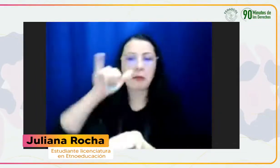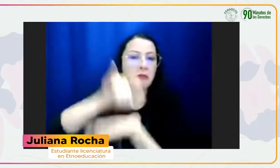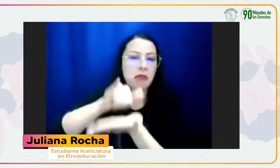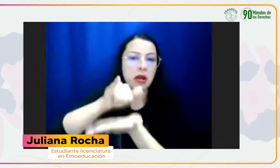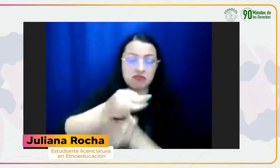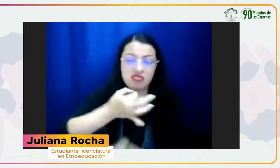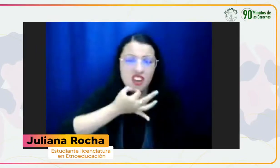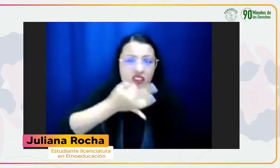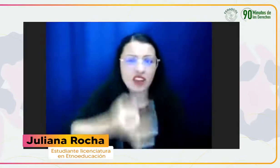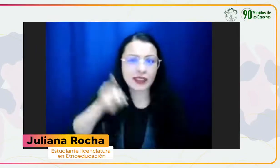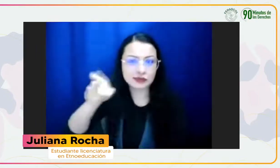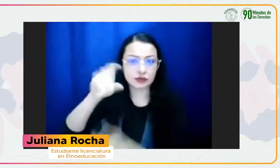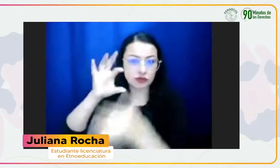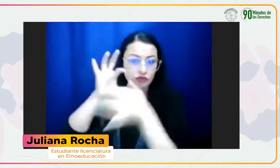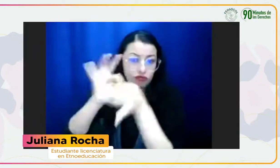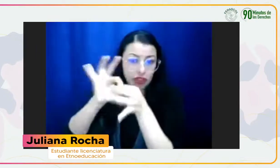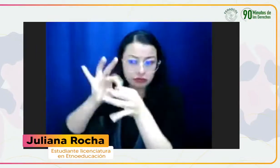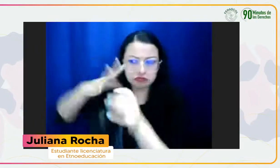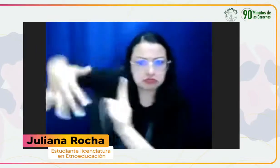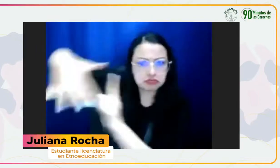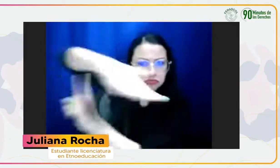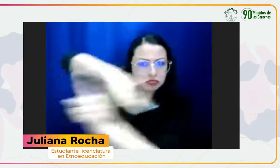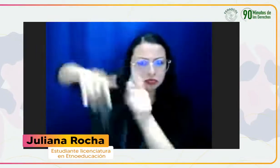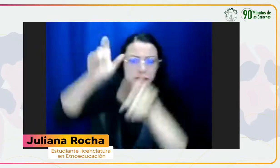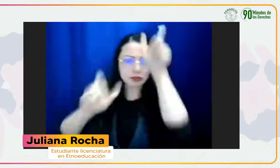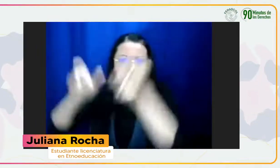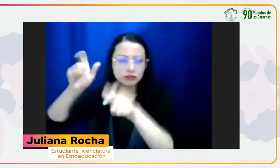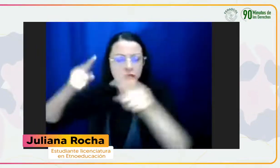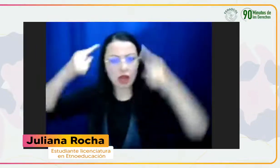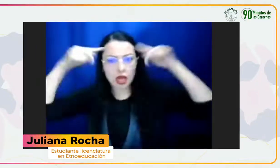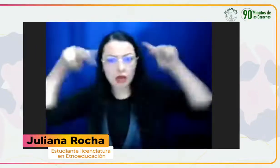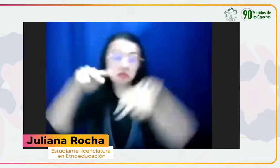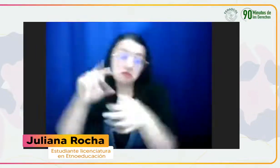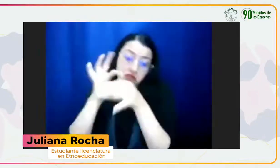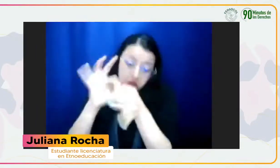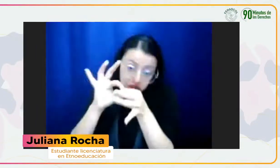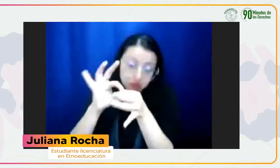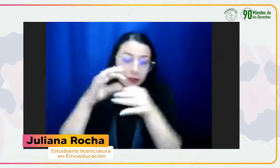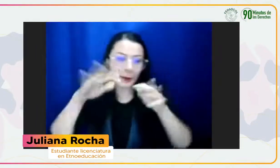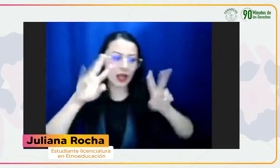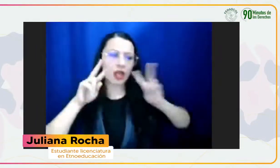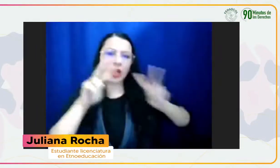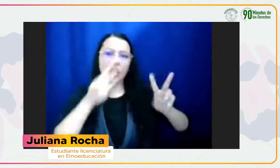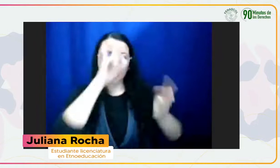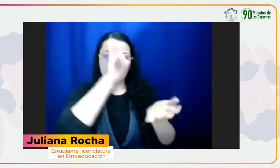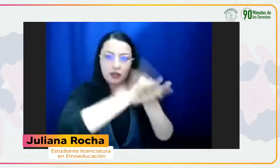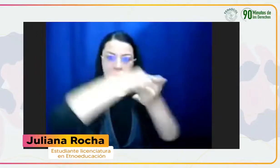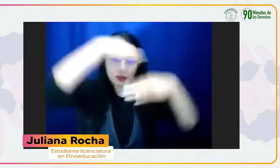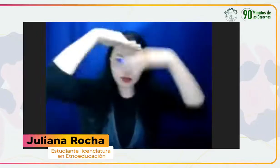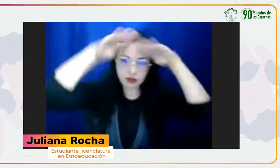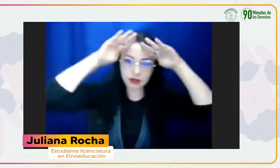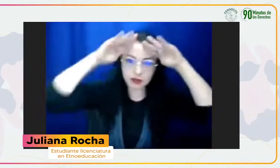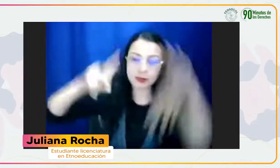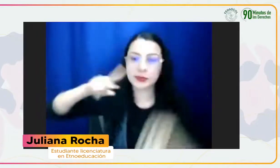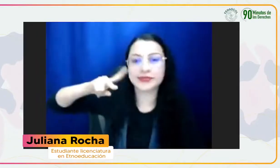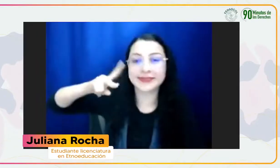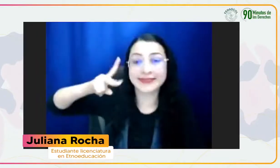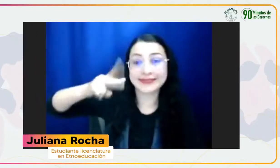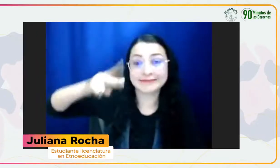tenemos este paradigma. Y es la verdad. O sea, en FENASCOL y el contexto, en el que se puede ver